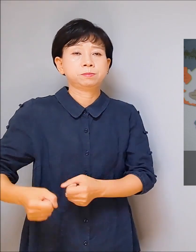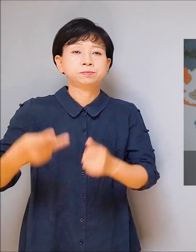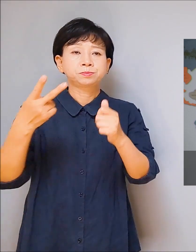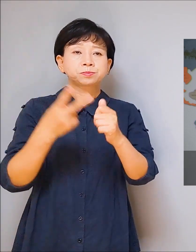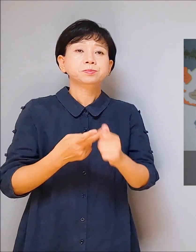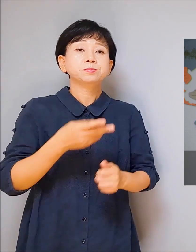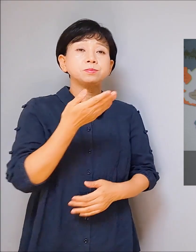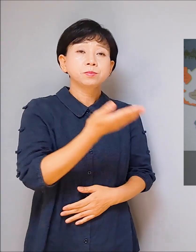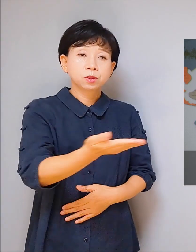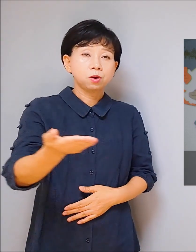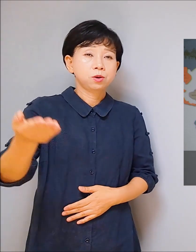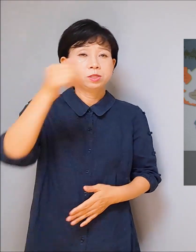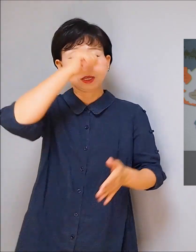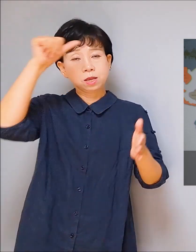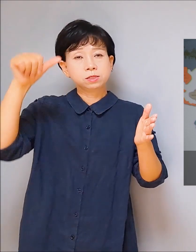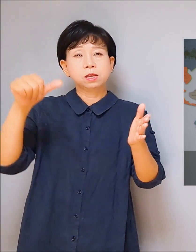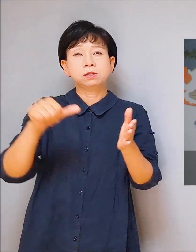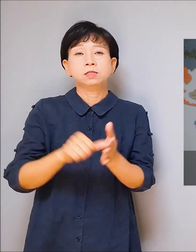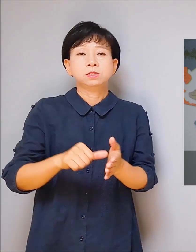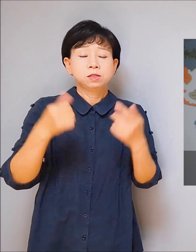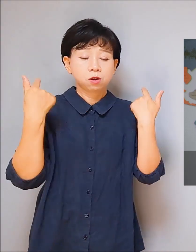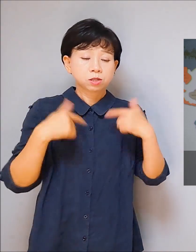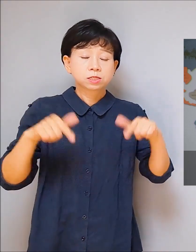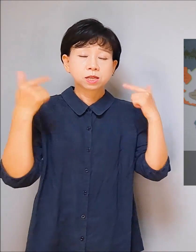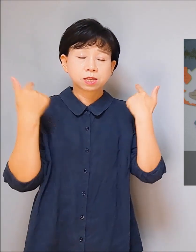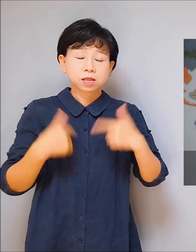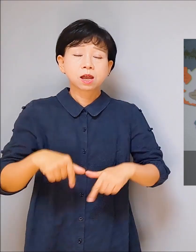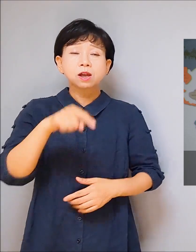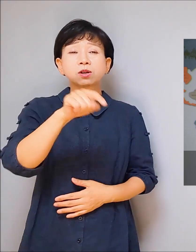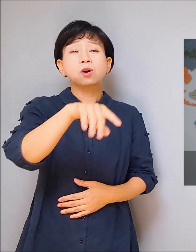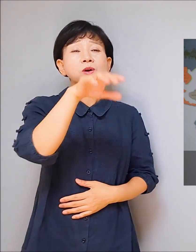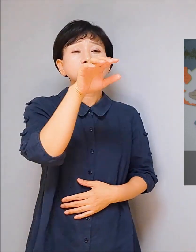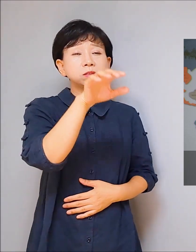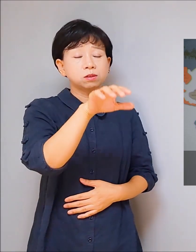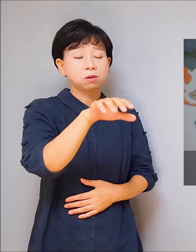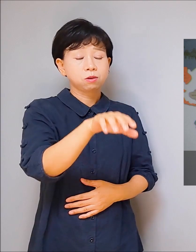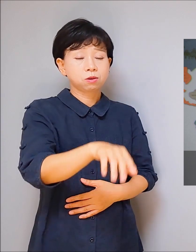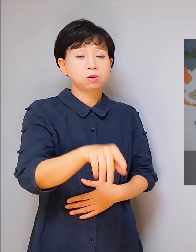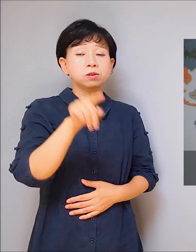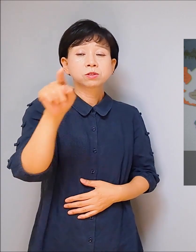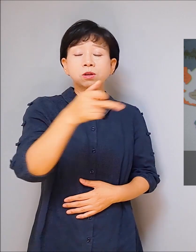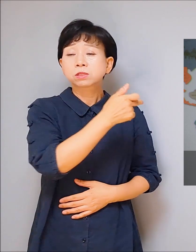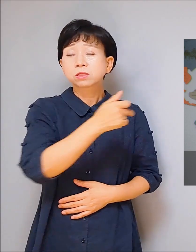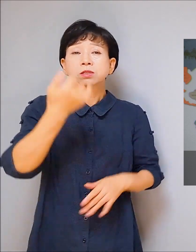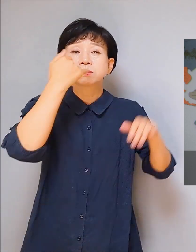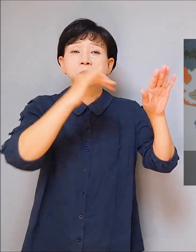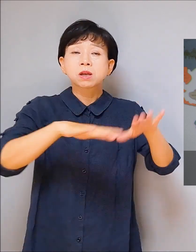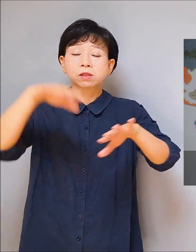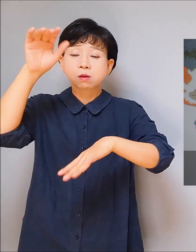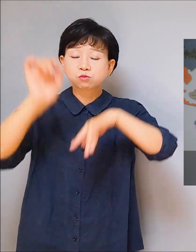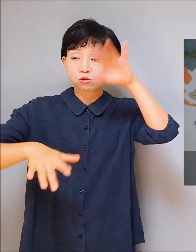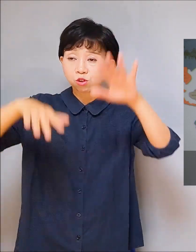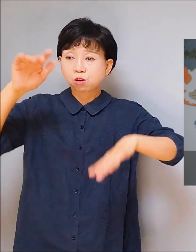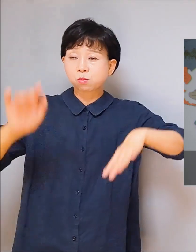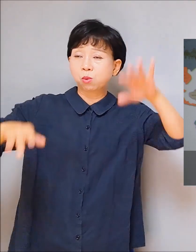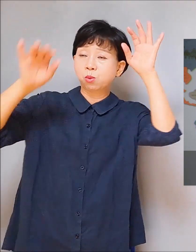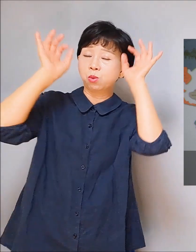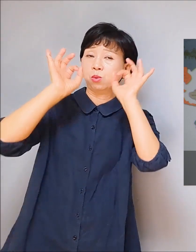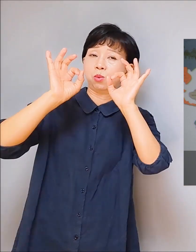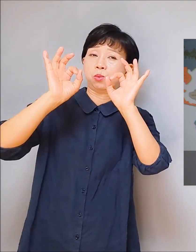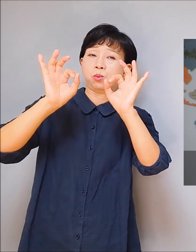걷혀가라. 왜 너 인생은 언제나 거기서 저 큰 바다